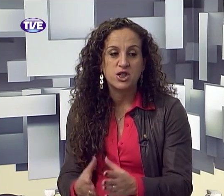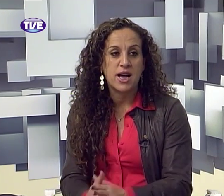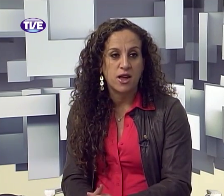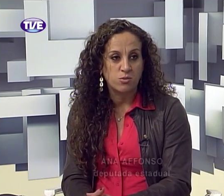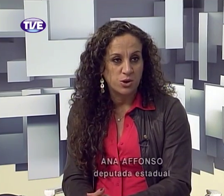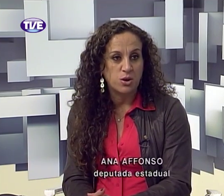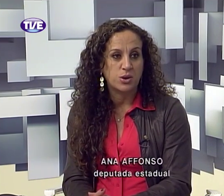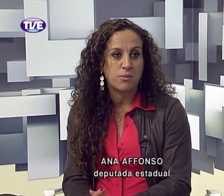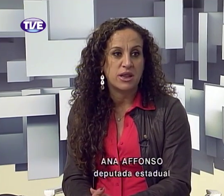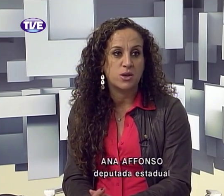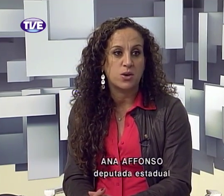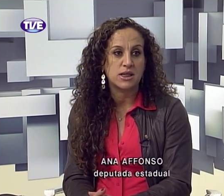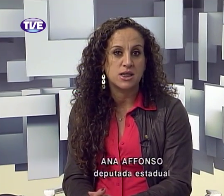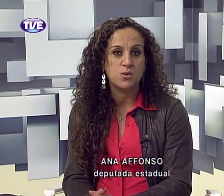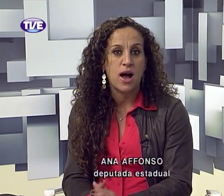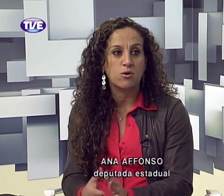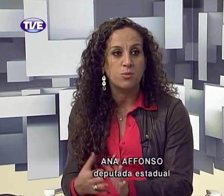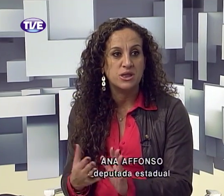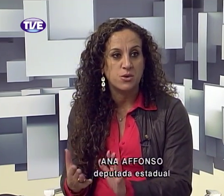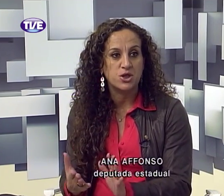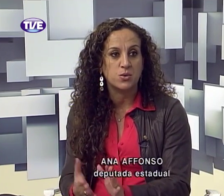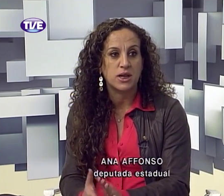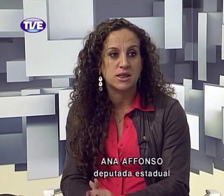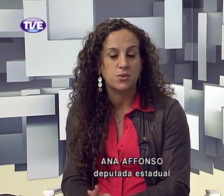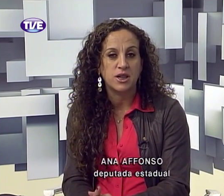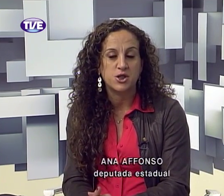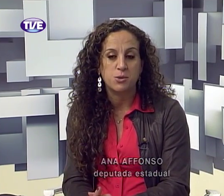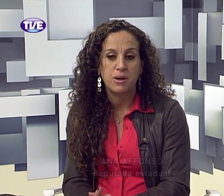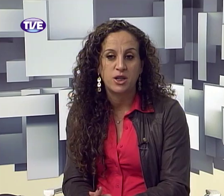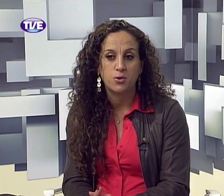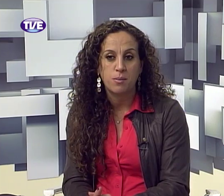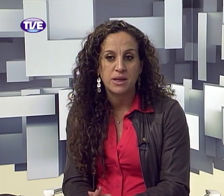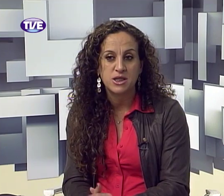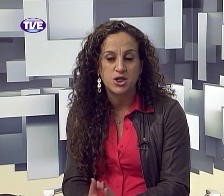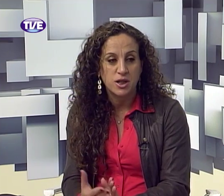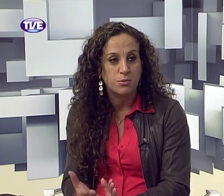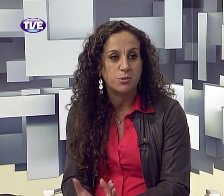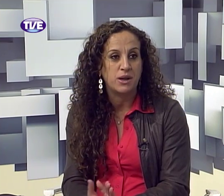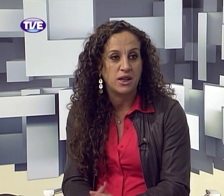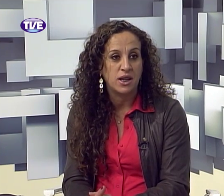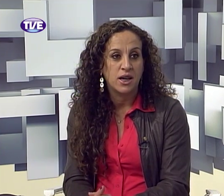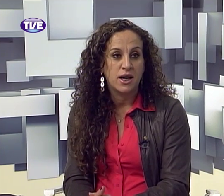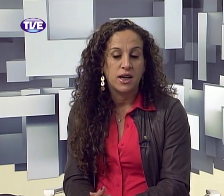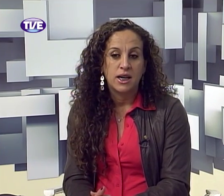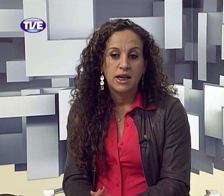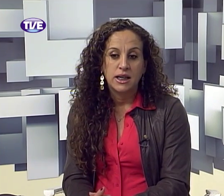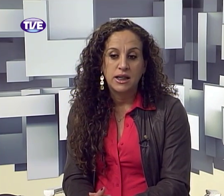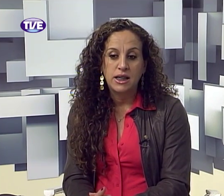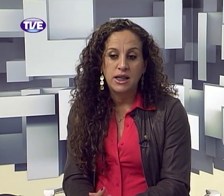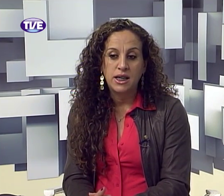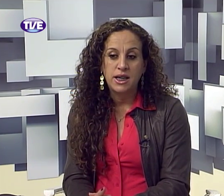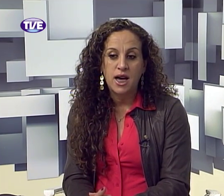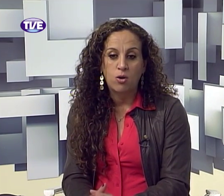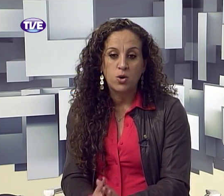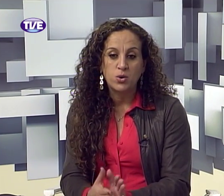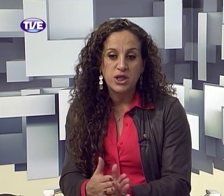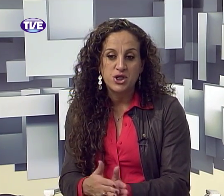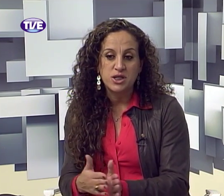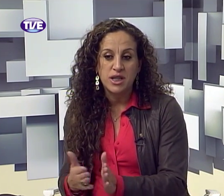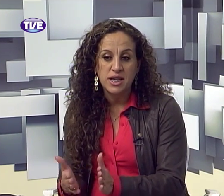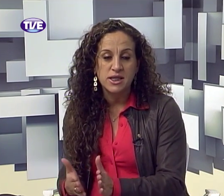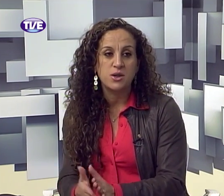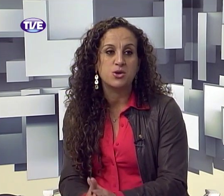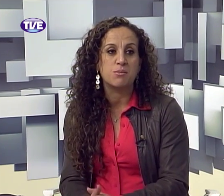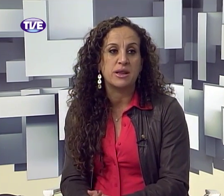eu tenho me dedicado muito ao tema da educação. A Comissão de Educação, neste período, é presidida por mim. E, ao